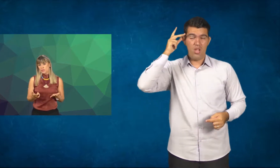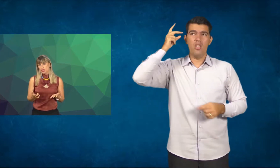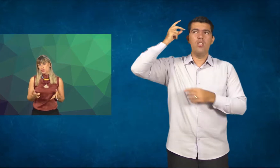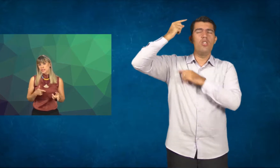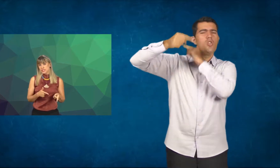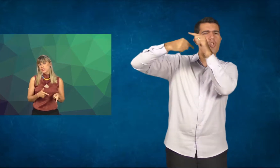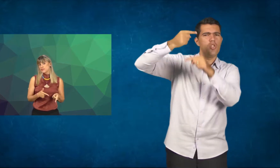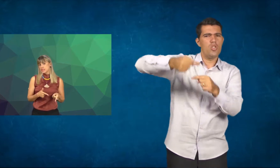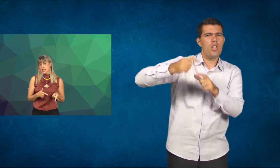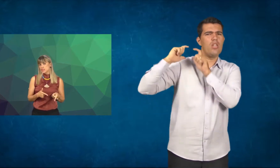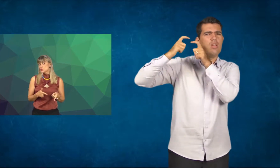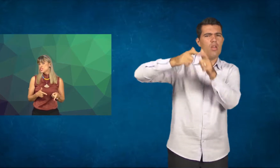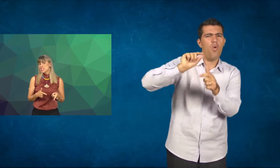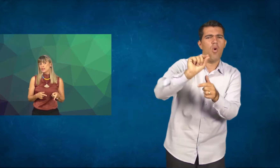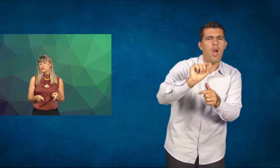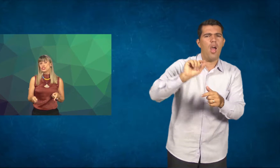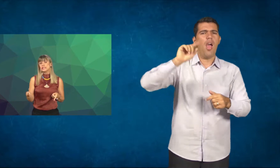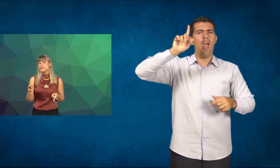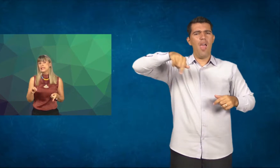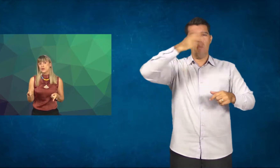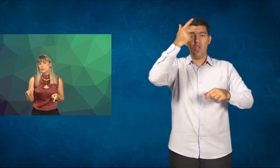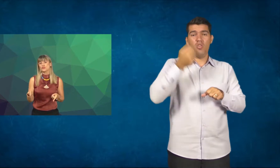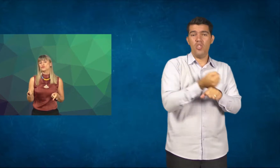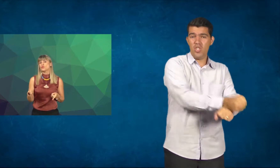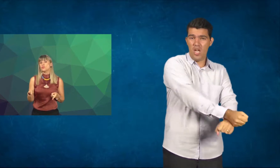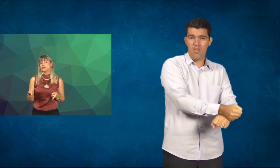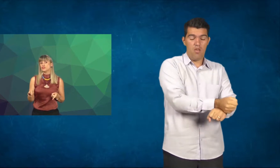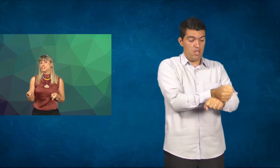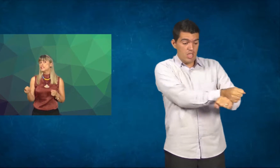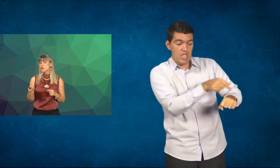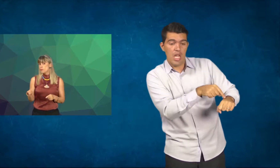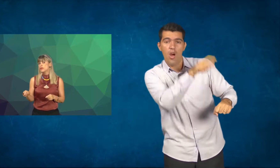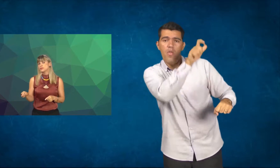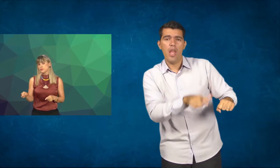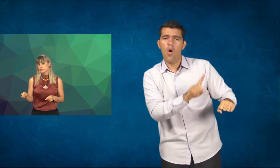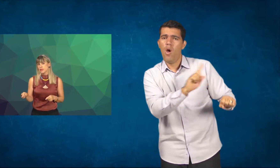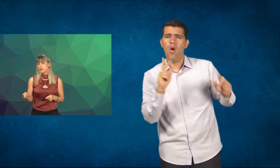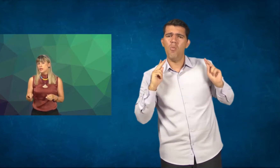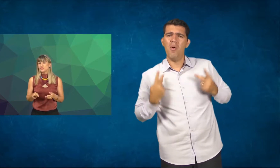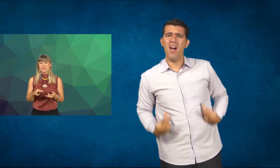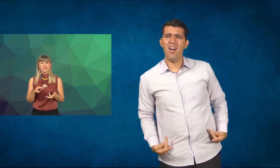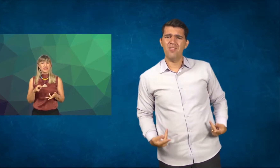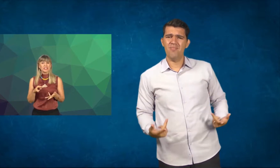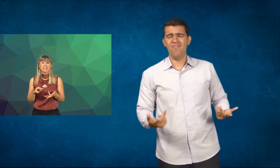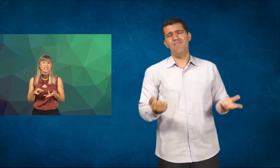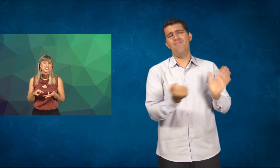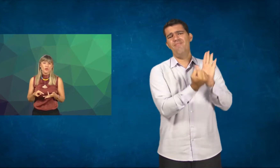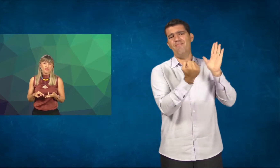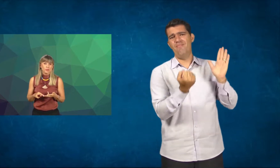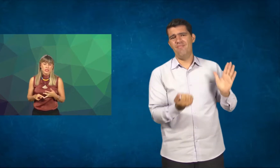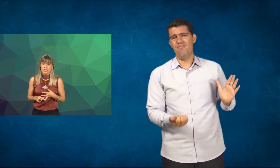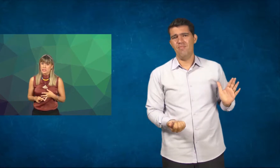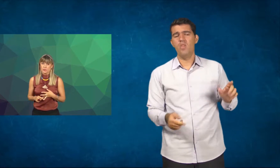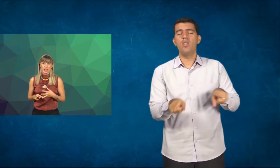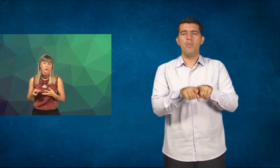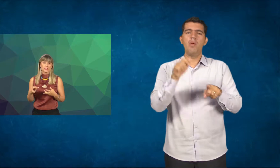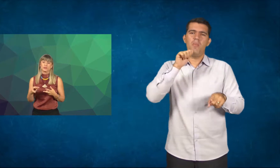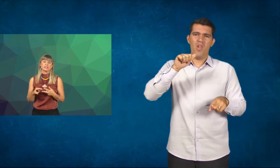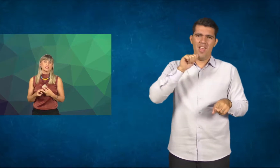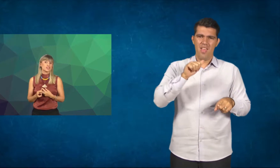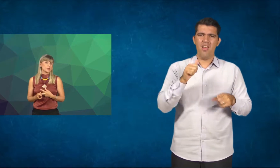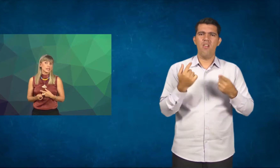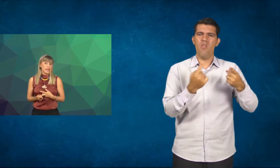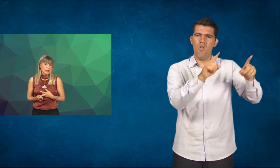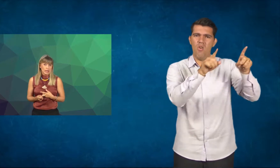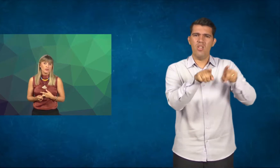que deu às pessoas escravizadas o status de não pessoa, de não humano. Isso se refere à relação ao feminismo e à